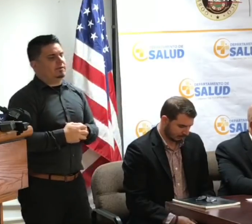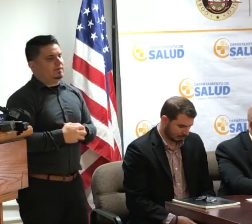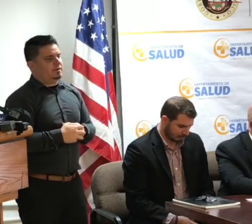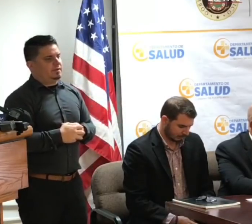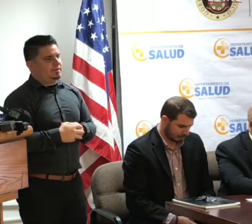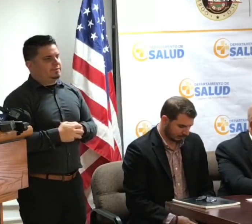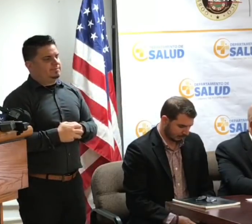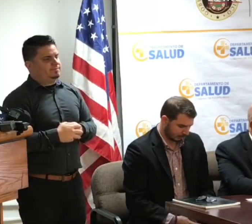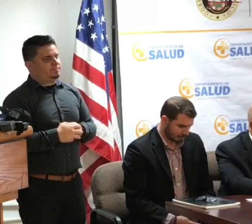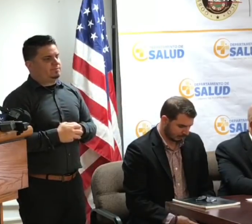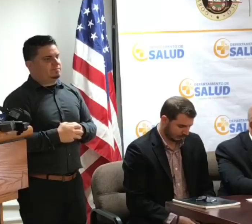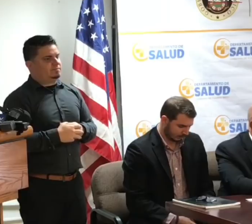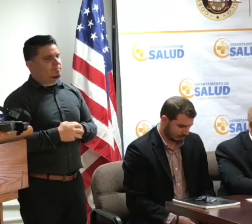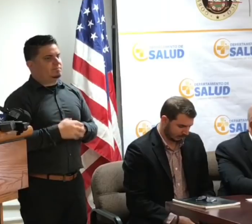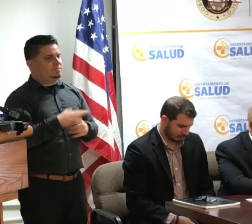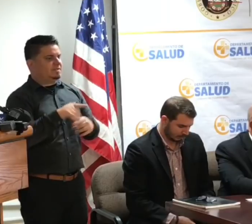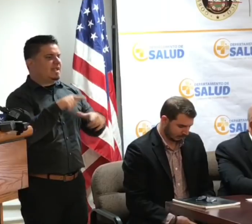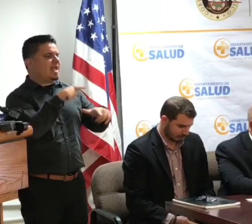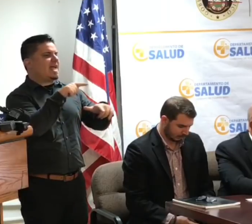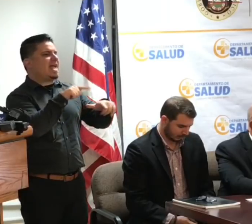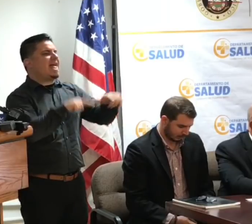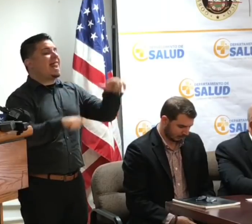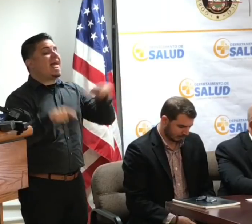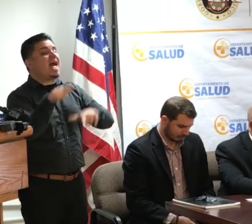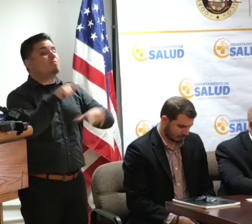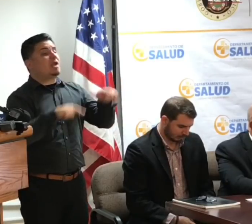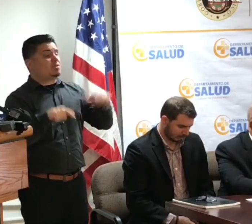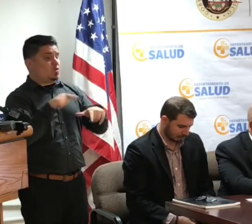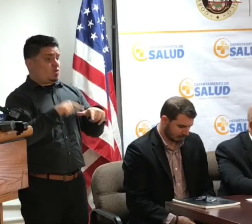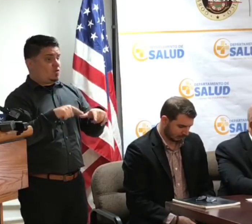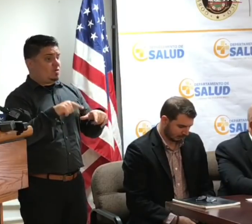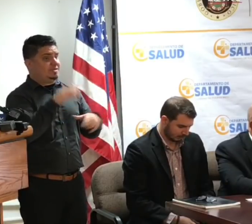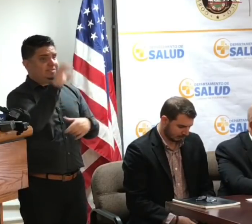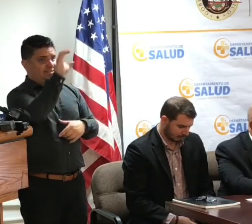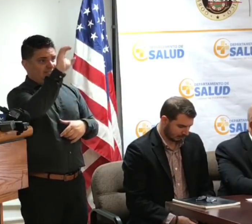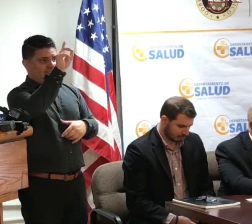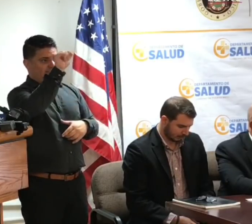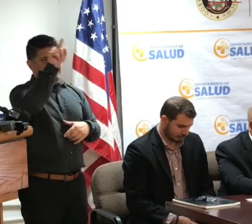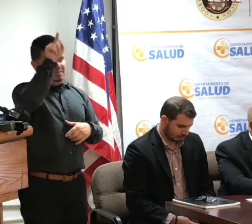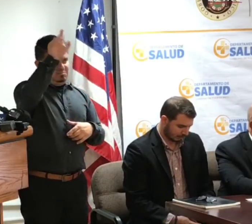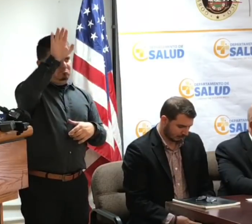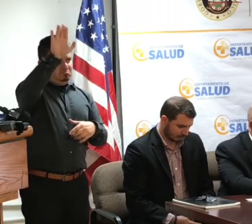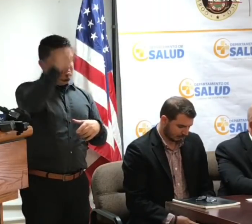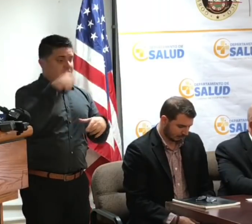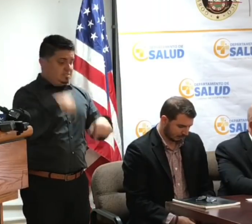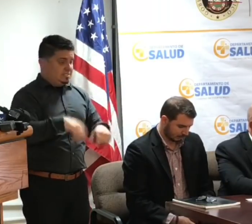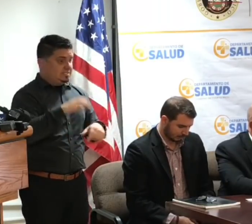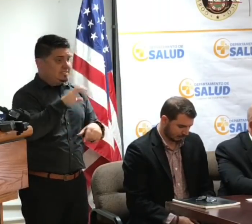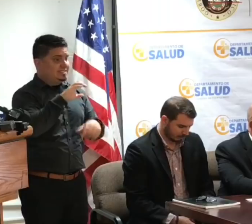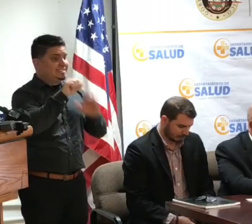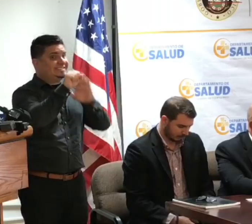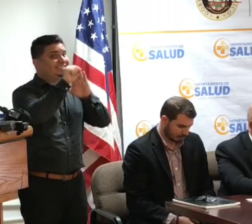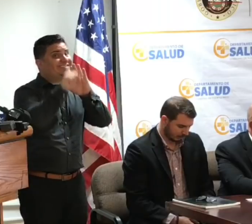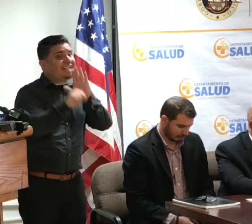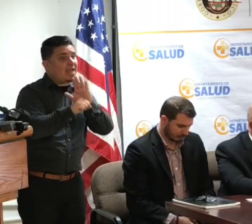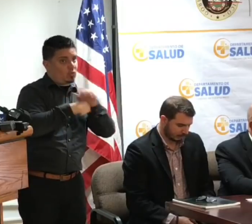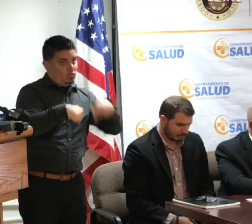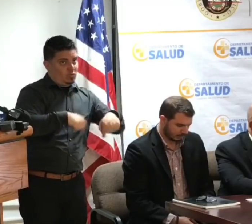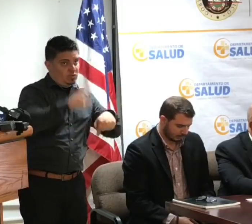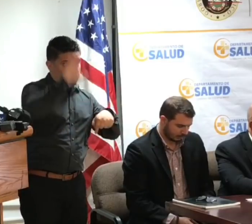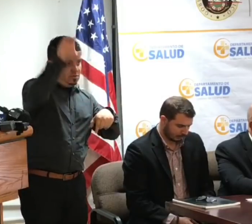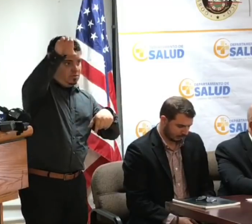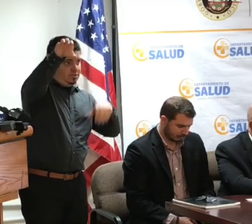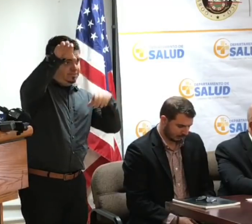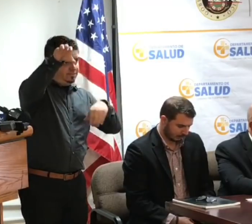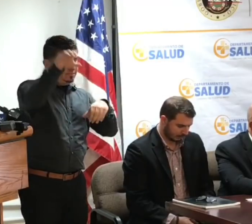Todos los laboratorios, aparte del CDC, que no lo están haciendo, son en aquellos estados donde el CDC ha